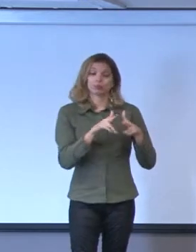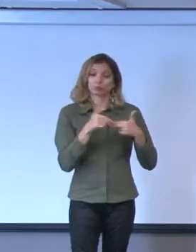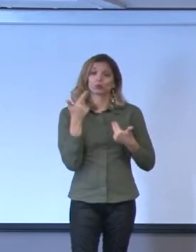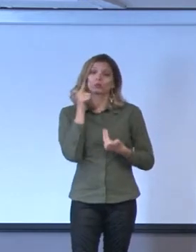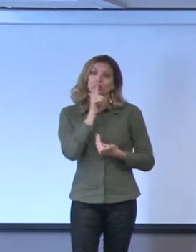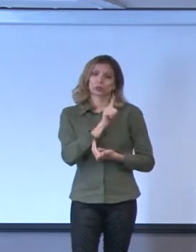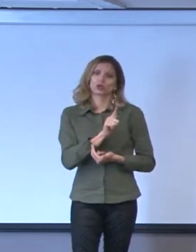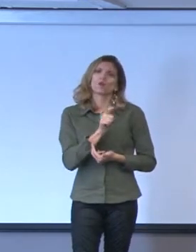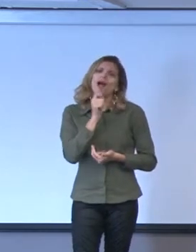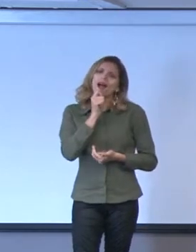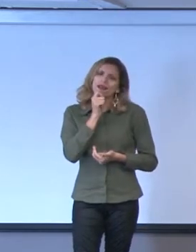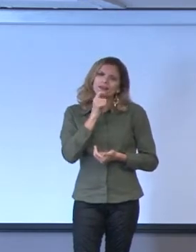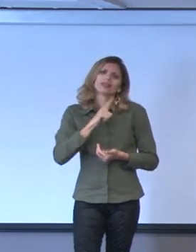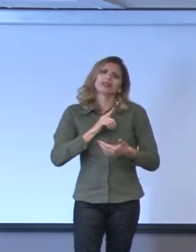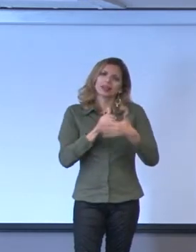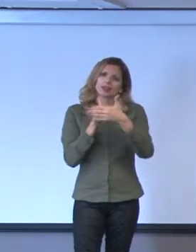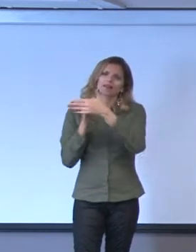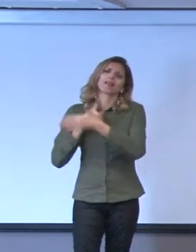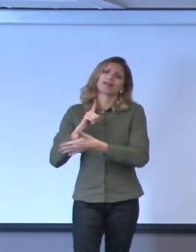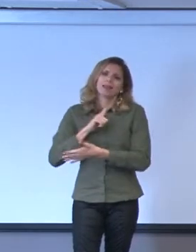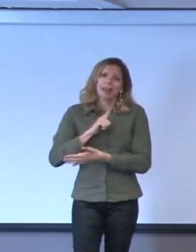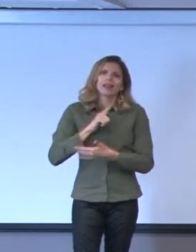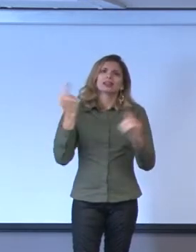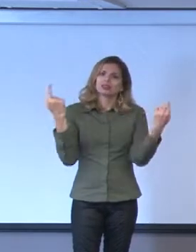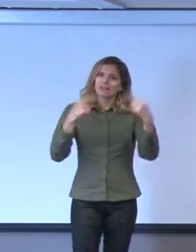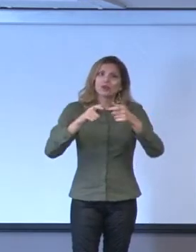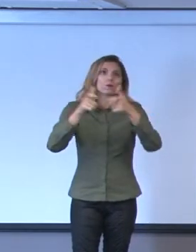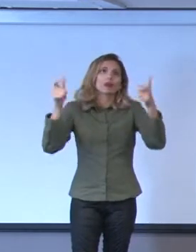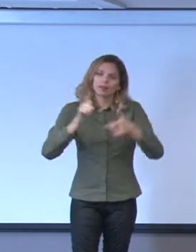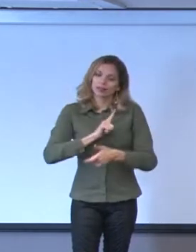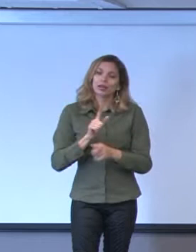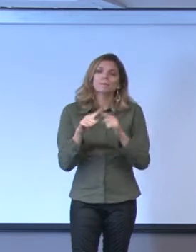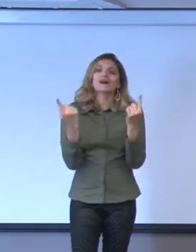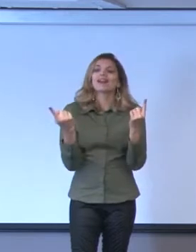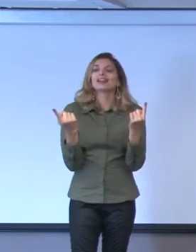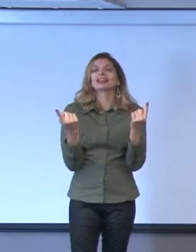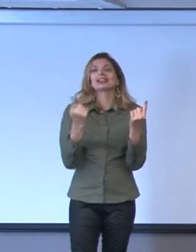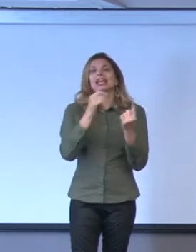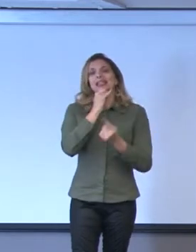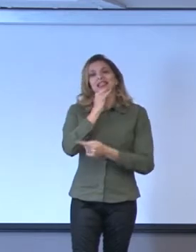A gente tem desafios enormes ainda, né? Isso não quer dizer que esses